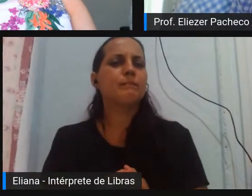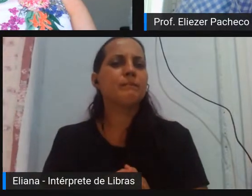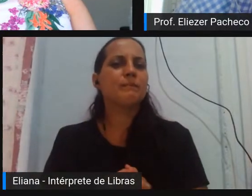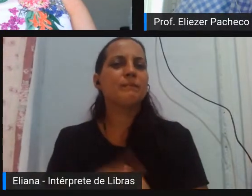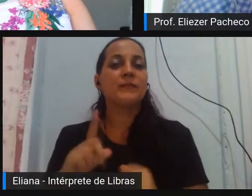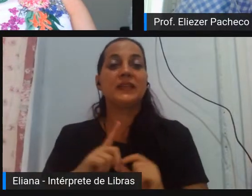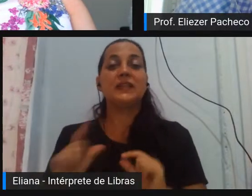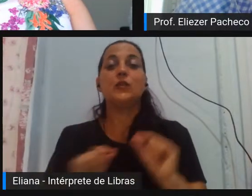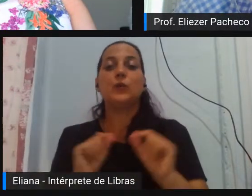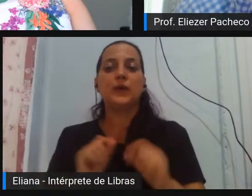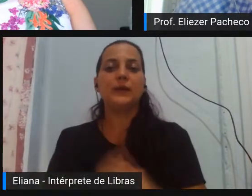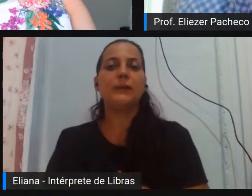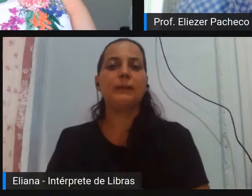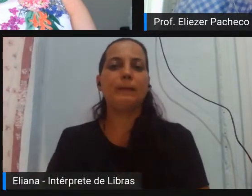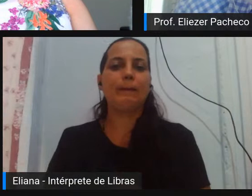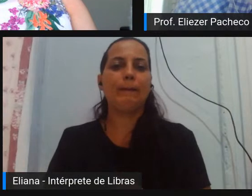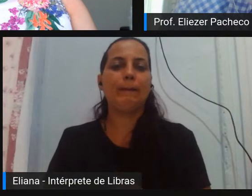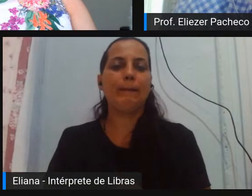cerca